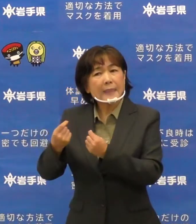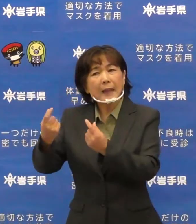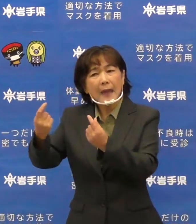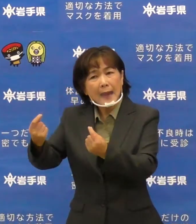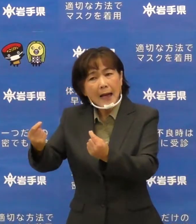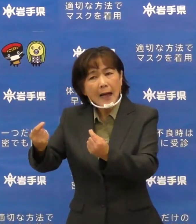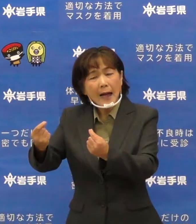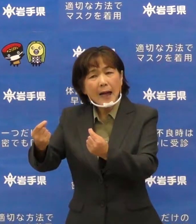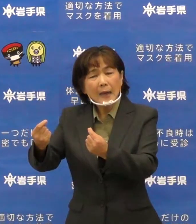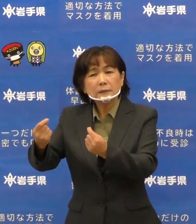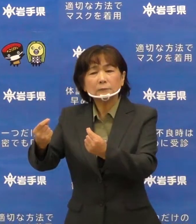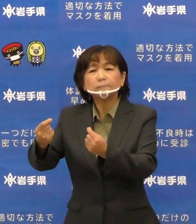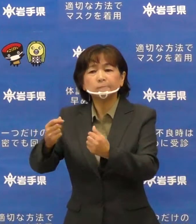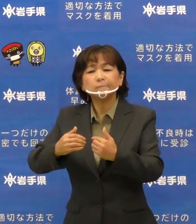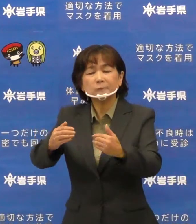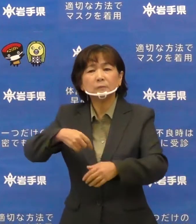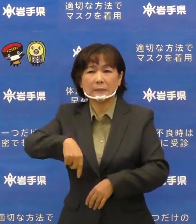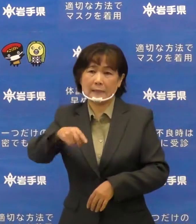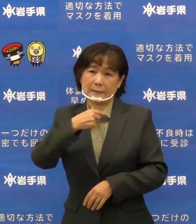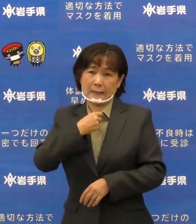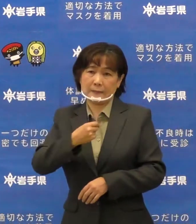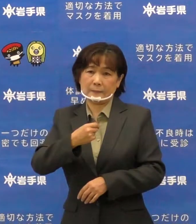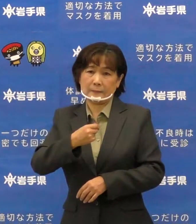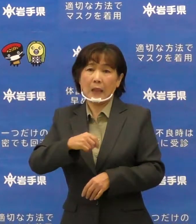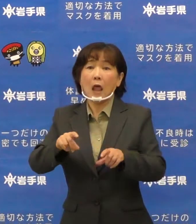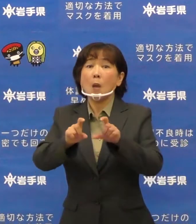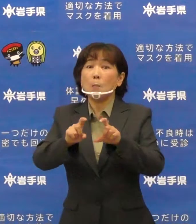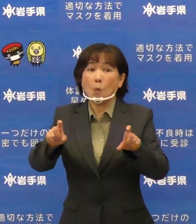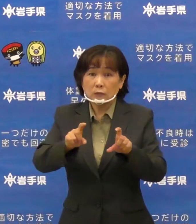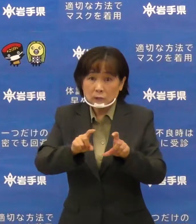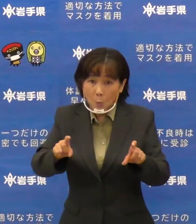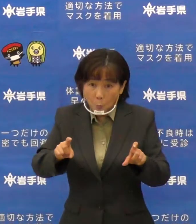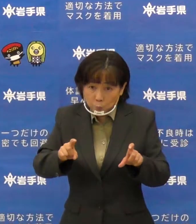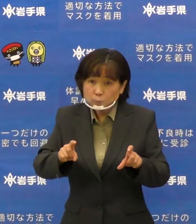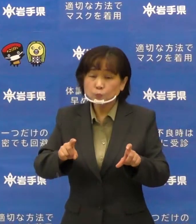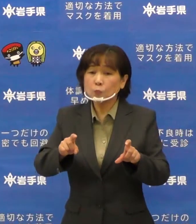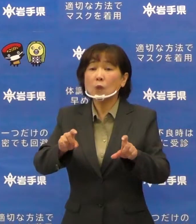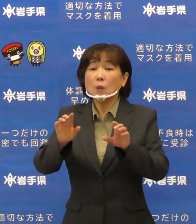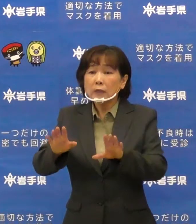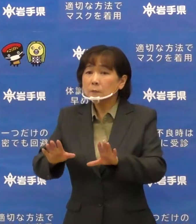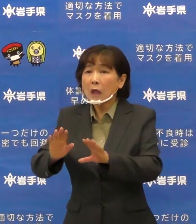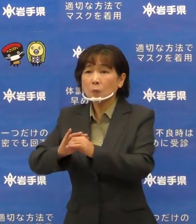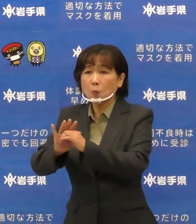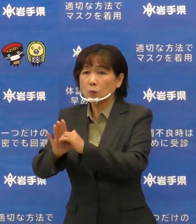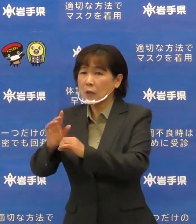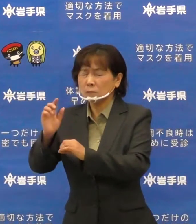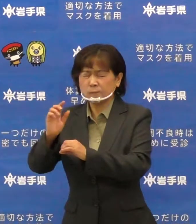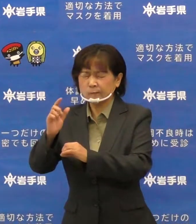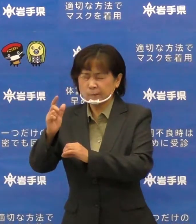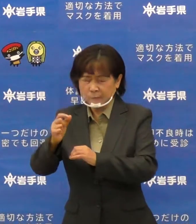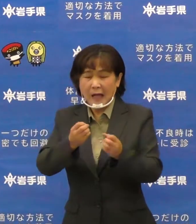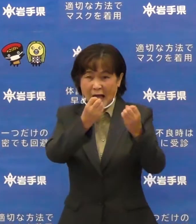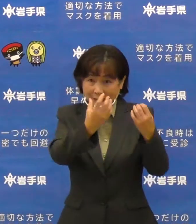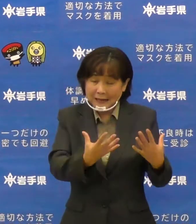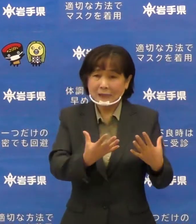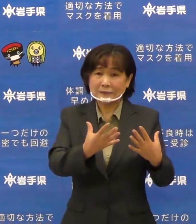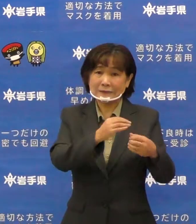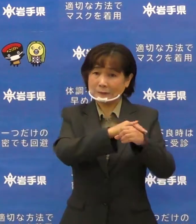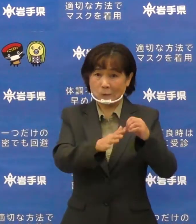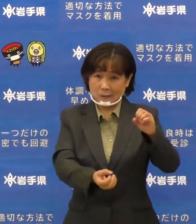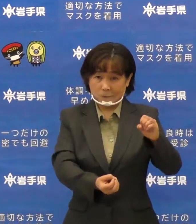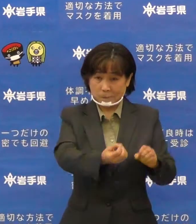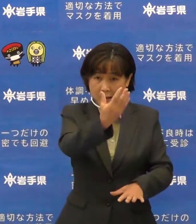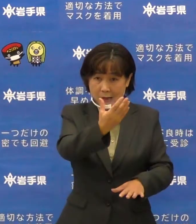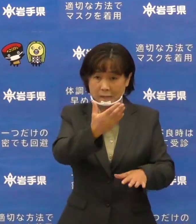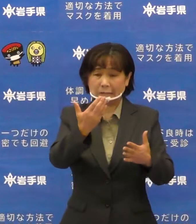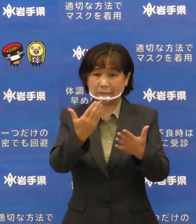こう変異株が出てきて、第5波以上の第6波が起きる